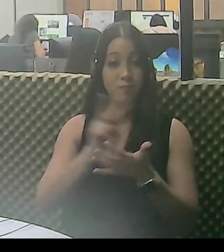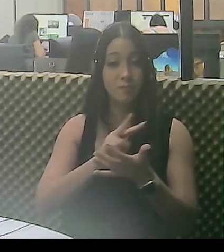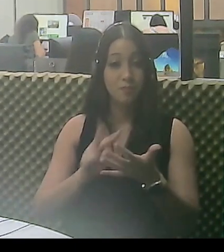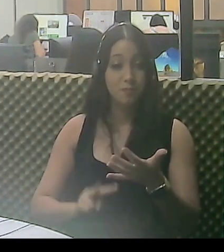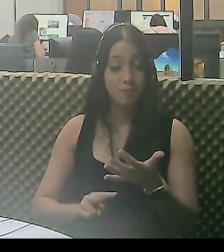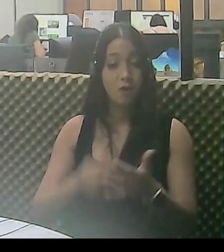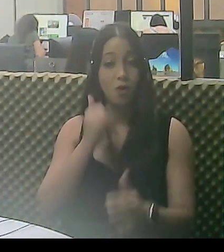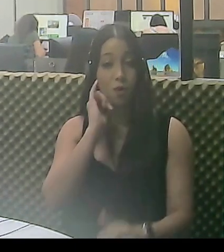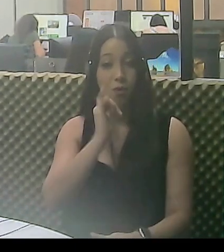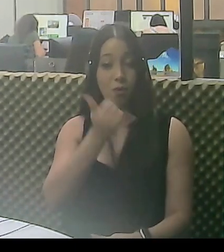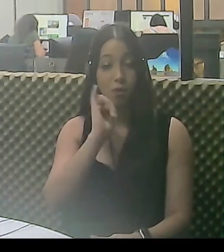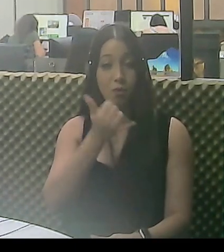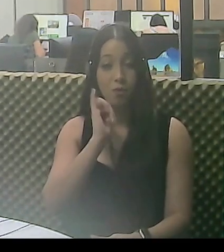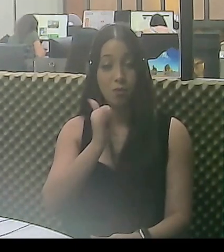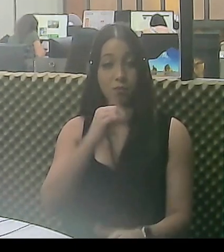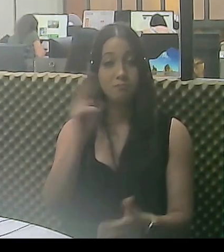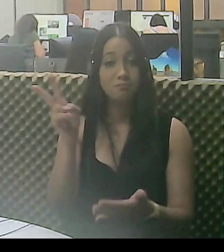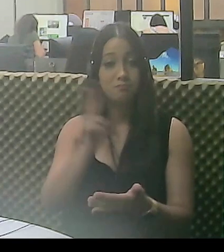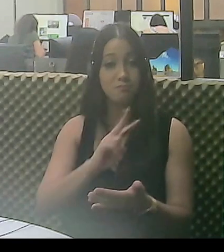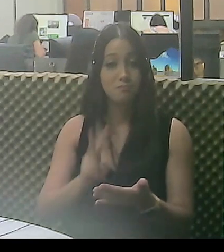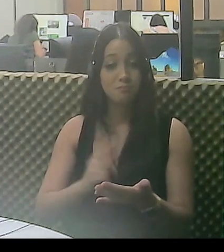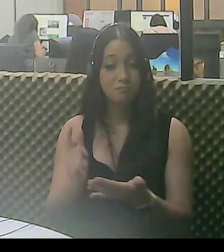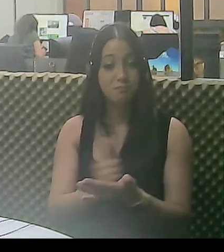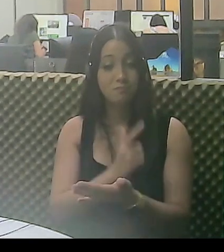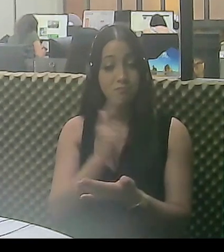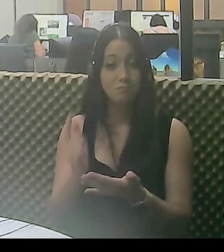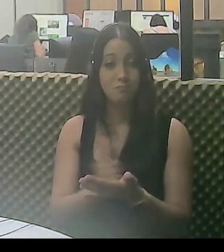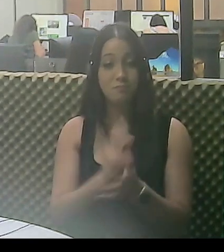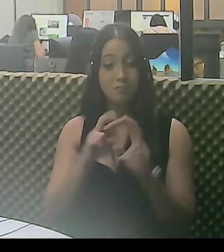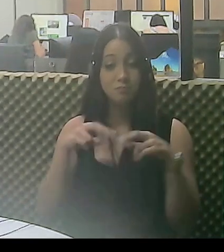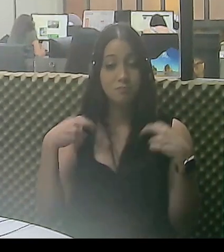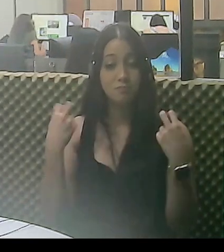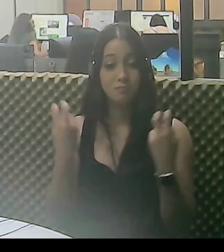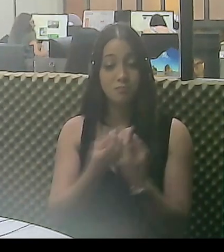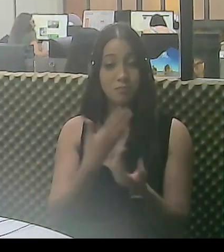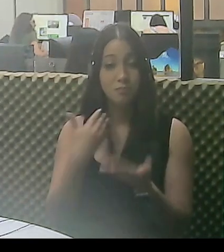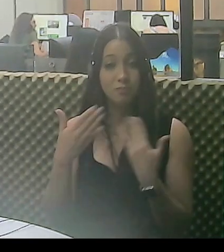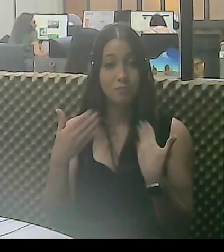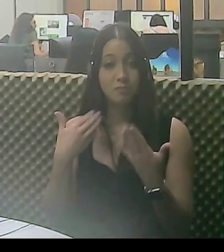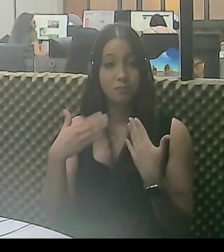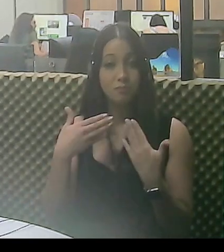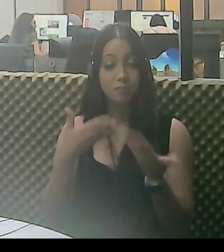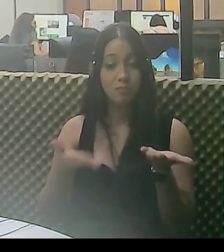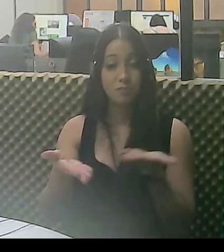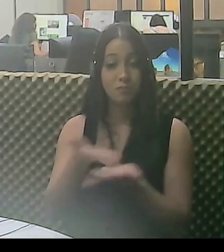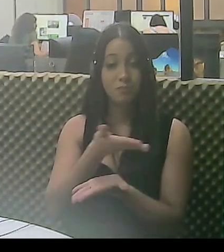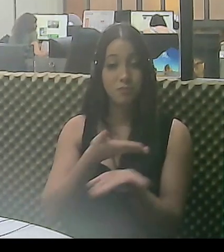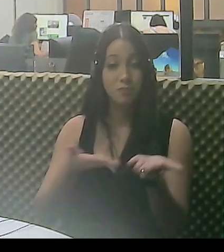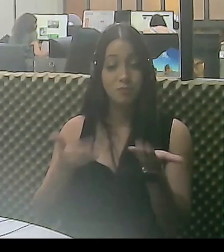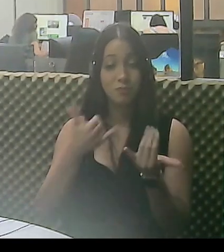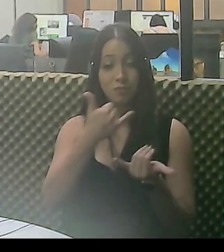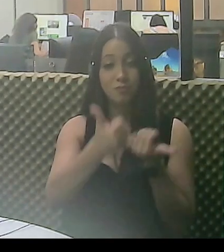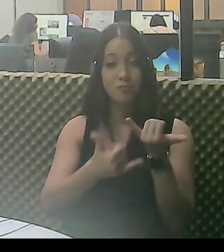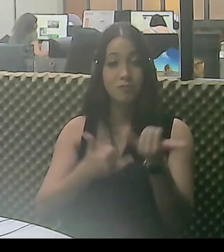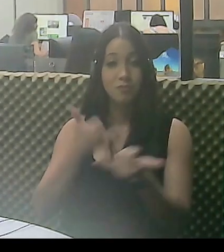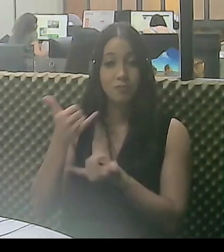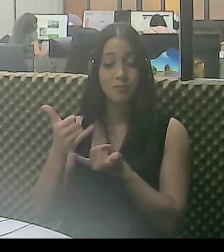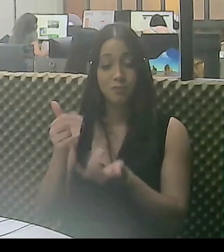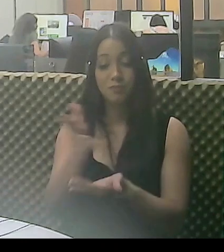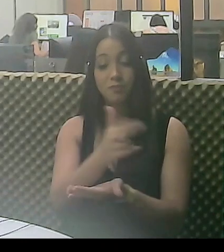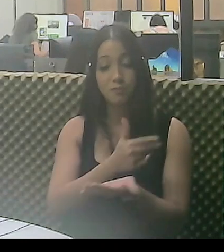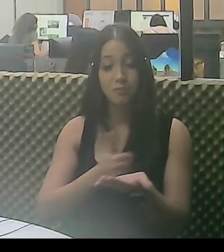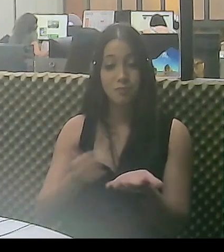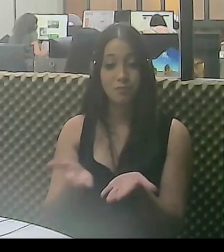houve contação de histórias, leituras dos livros, rodas de conversa, leituras compartilhadas, brincadeiras, desenhos